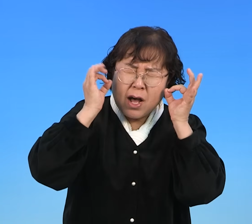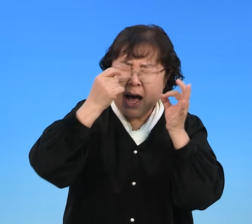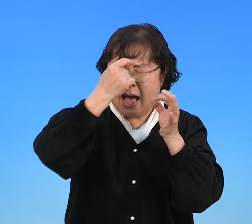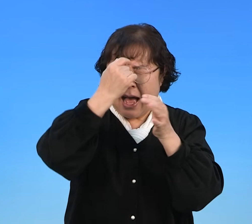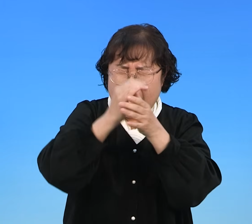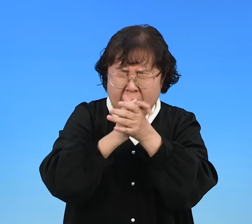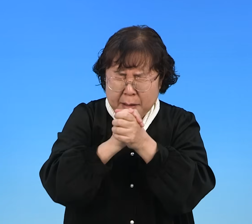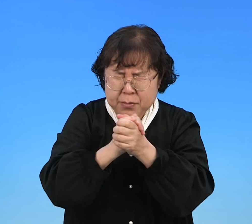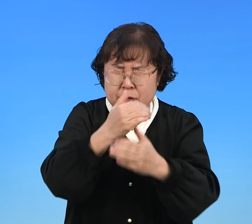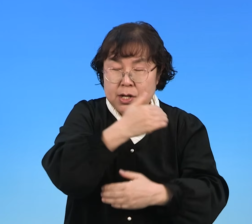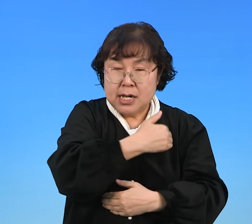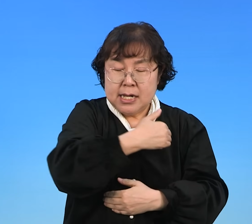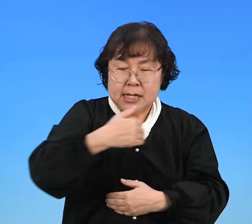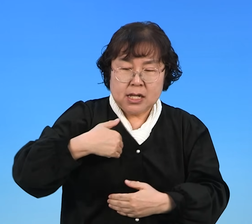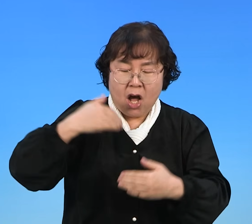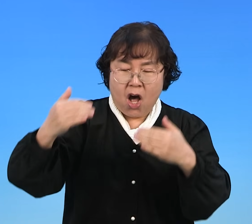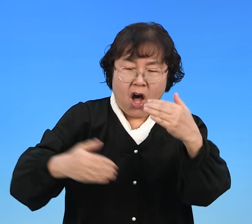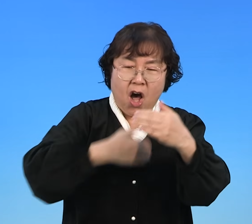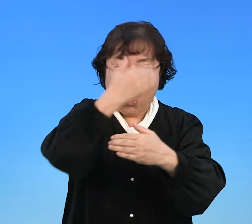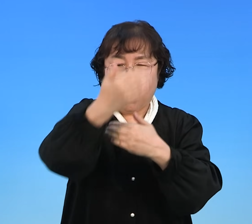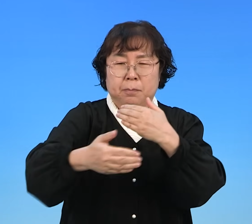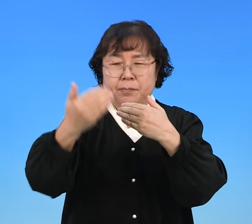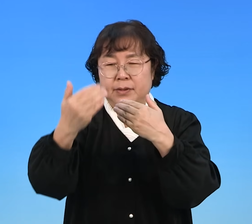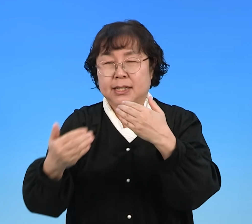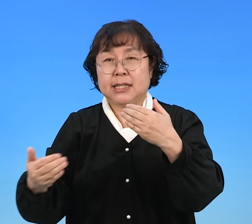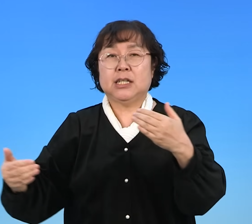간구함을 넘치도록